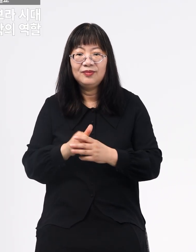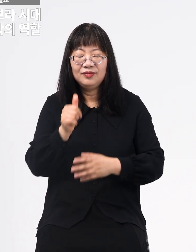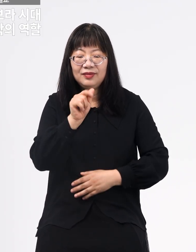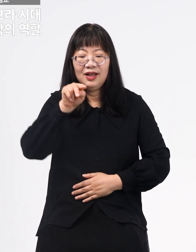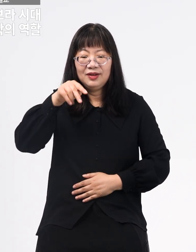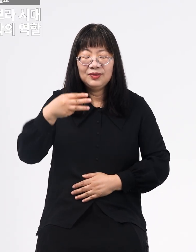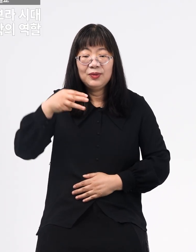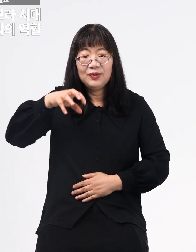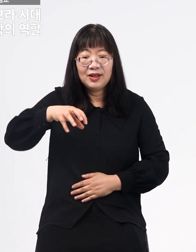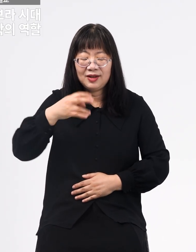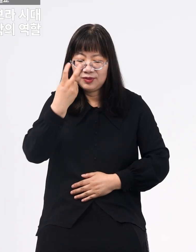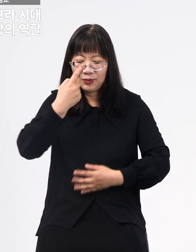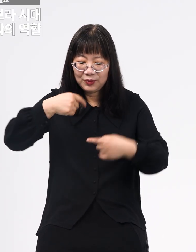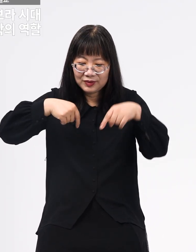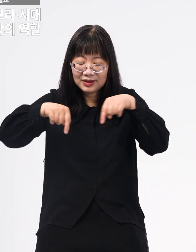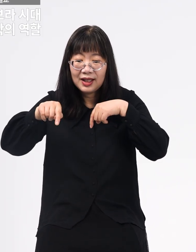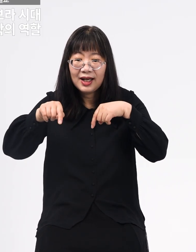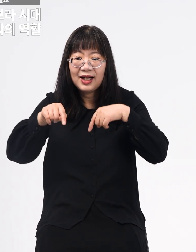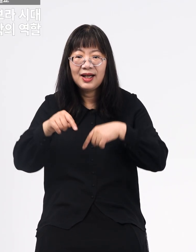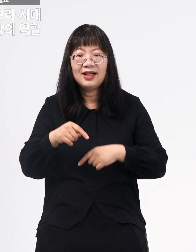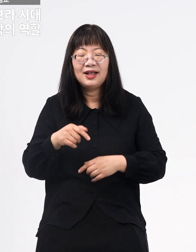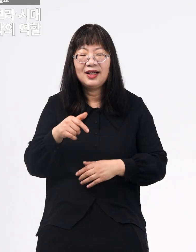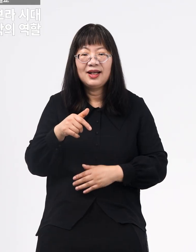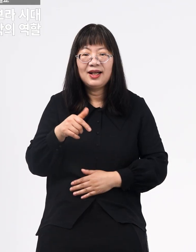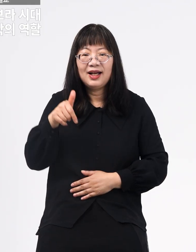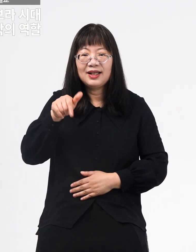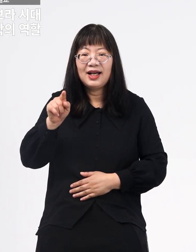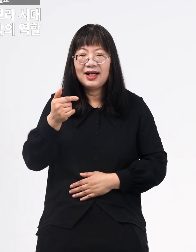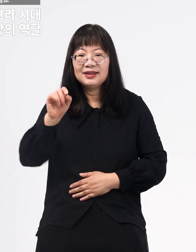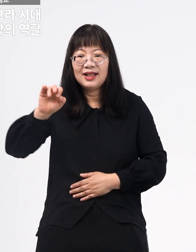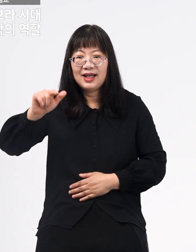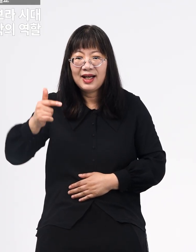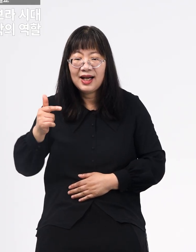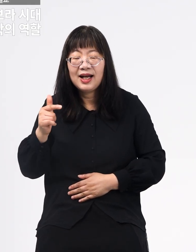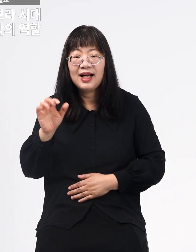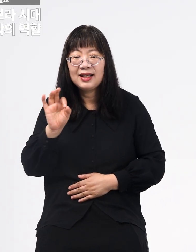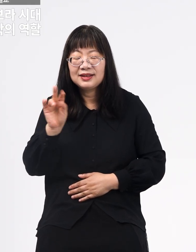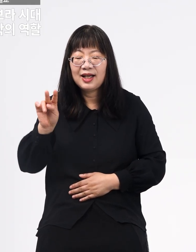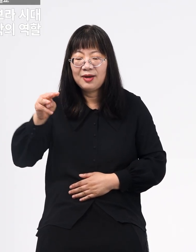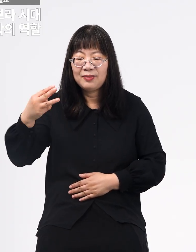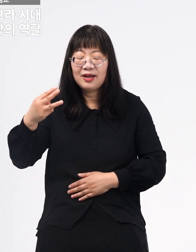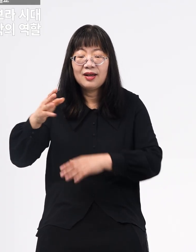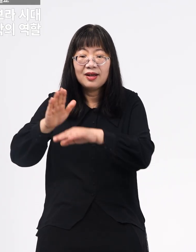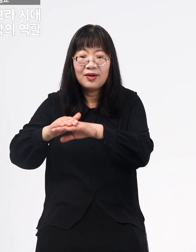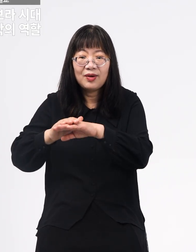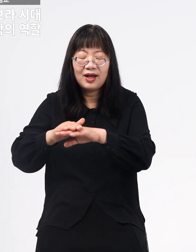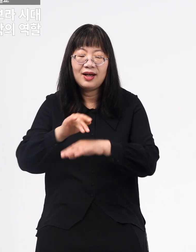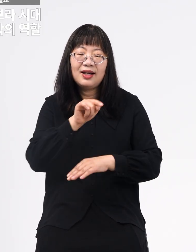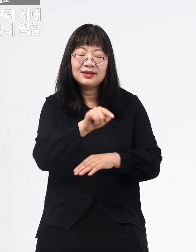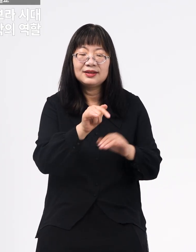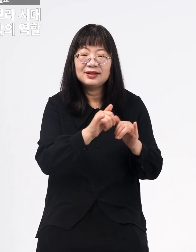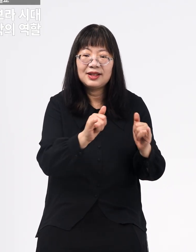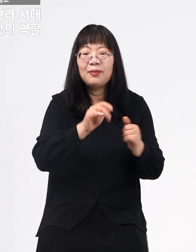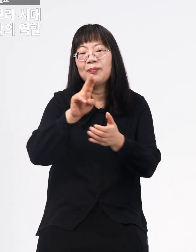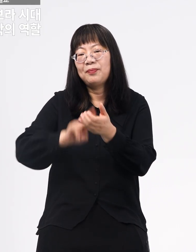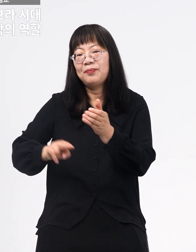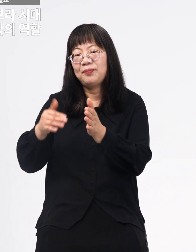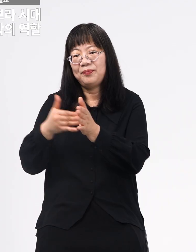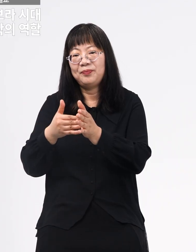하솔에서 통치하는 가나안 왕 야빈의 손에 그들을 파셨다라고 되어